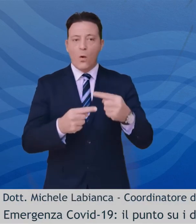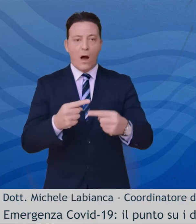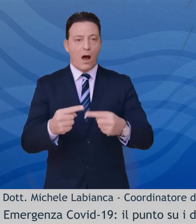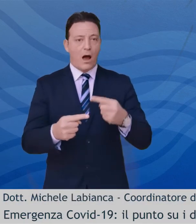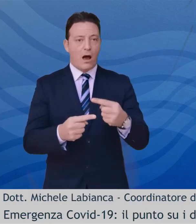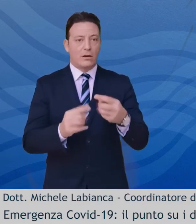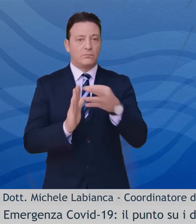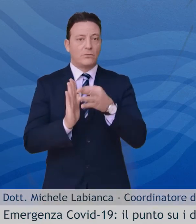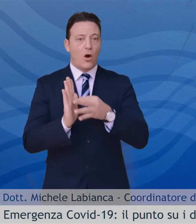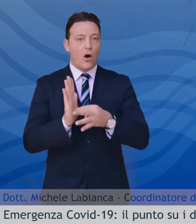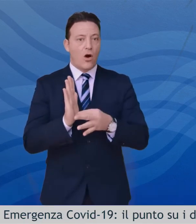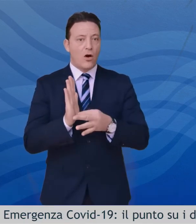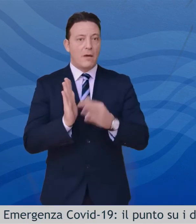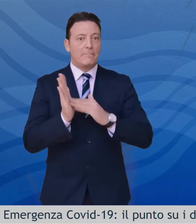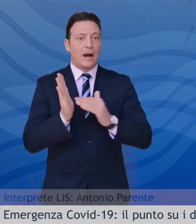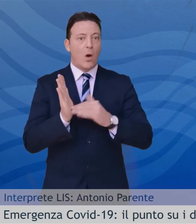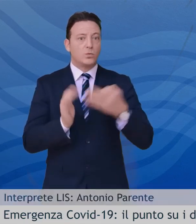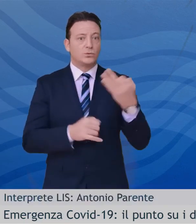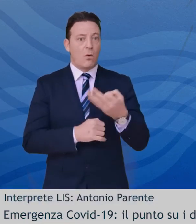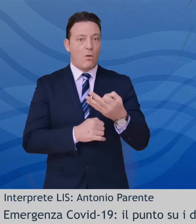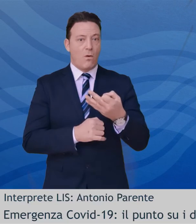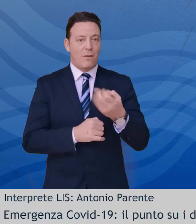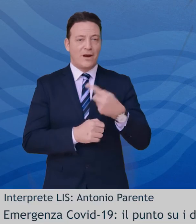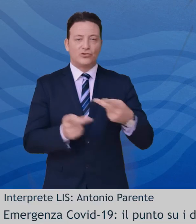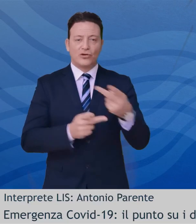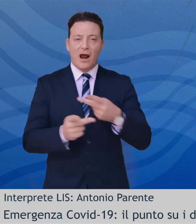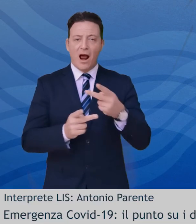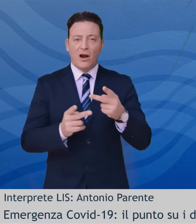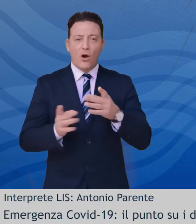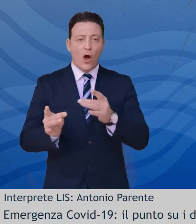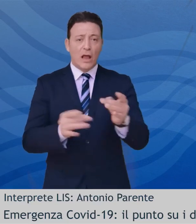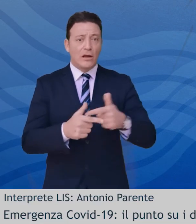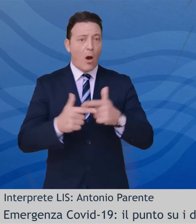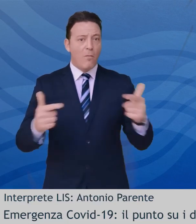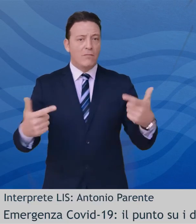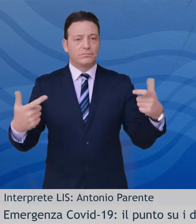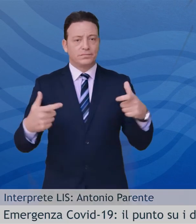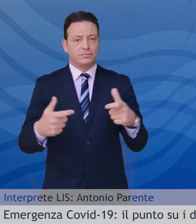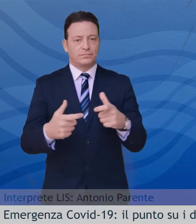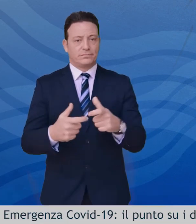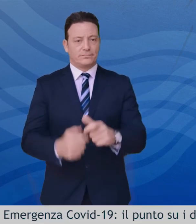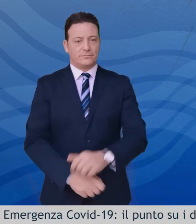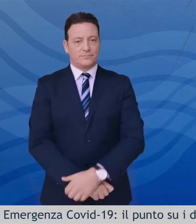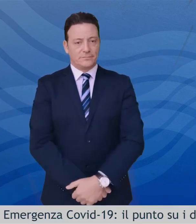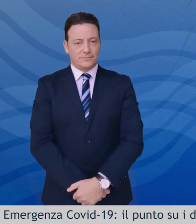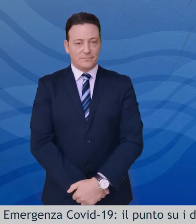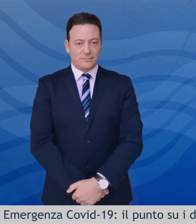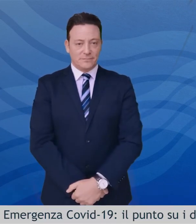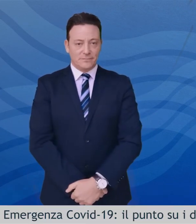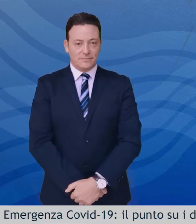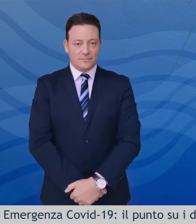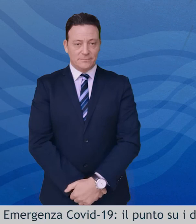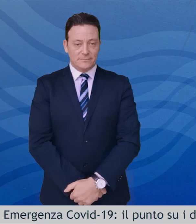le norme di massima precauzione per cercare di arginare la tendenza all'aumento incontrollato dei casi positivi.